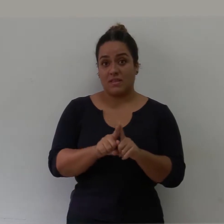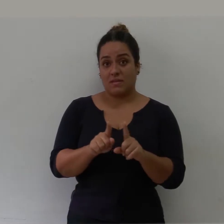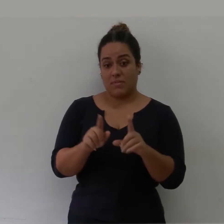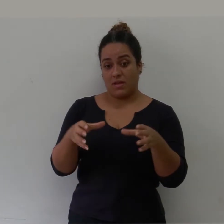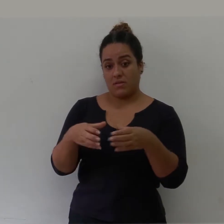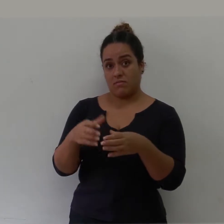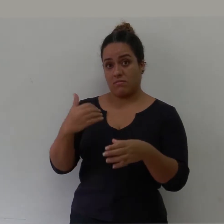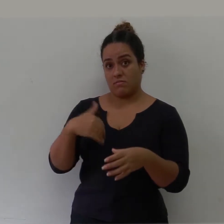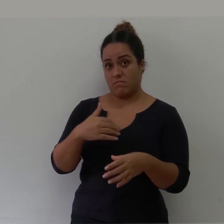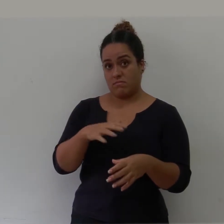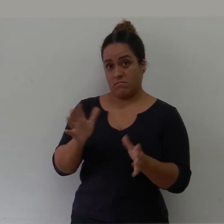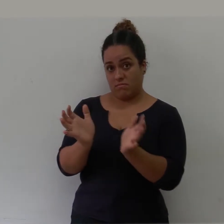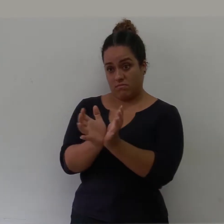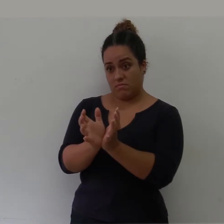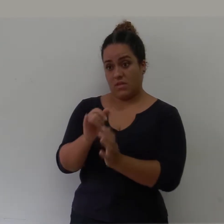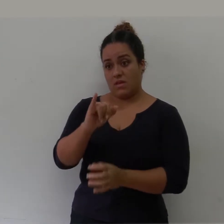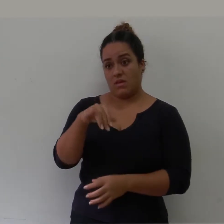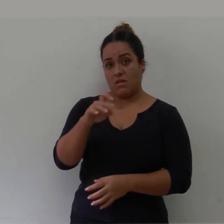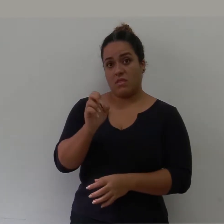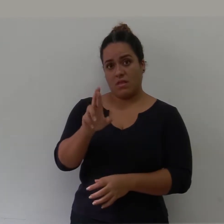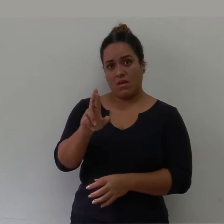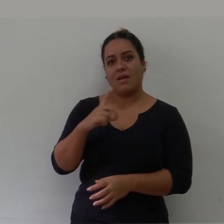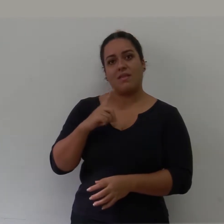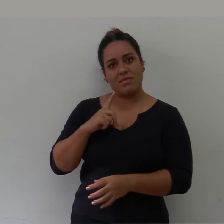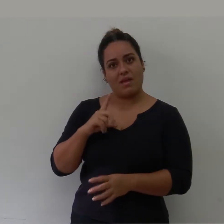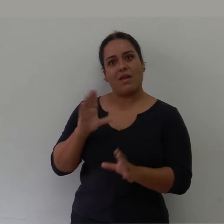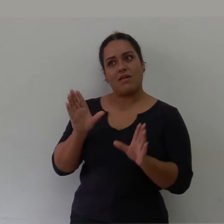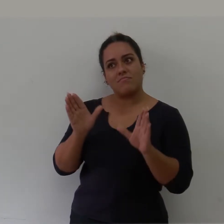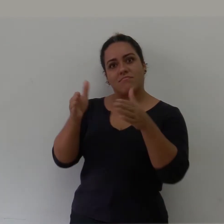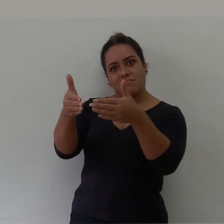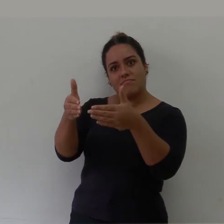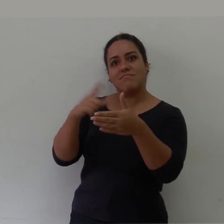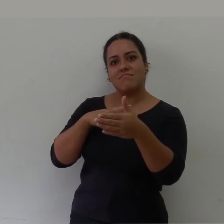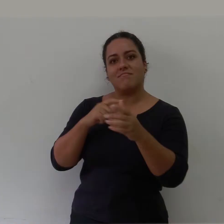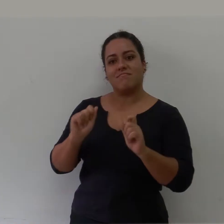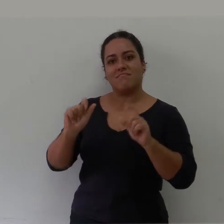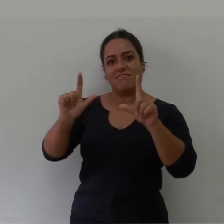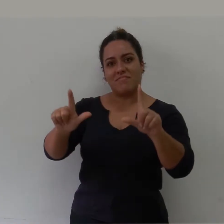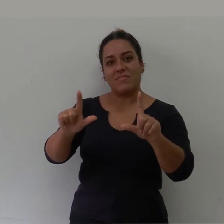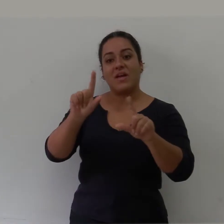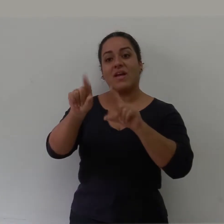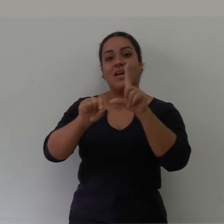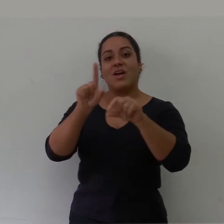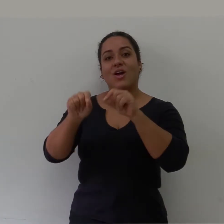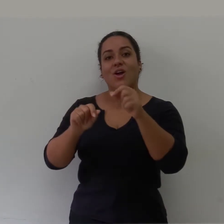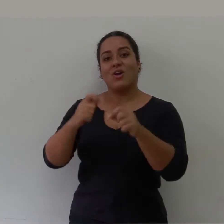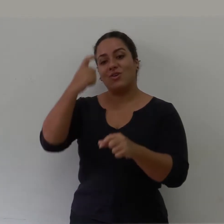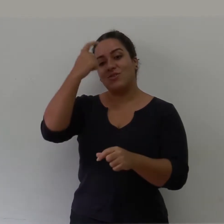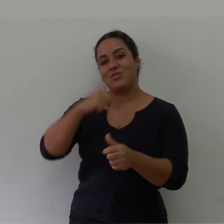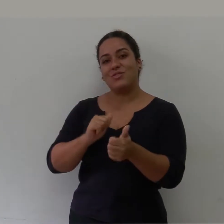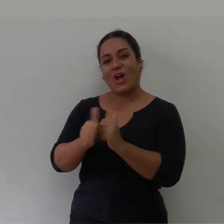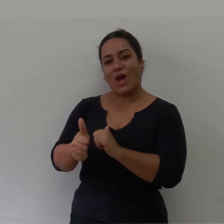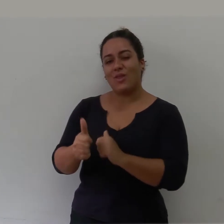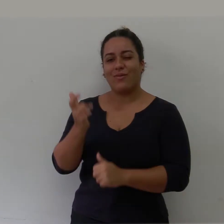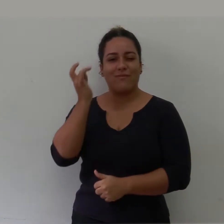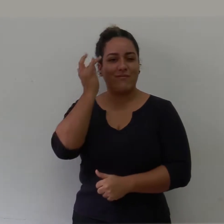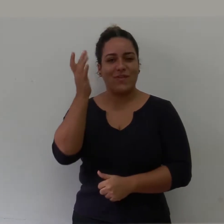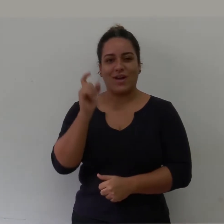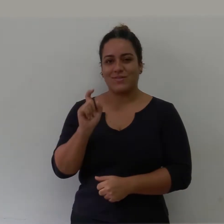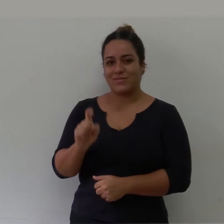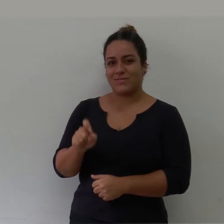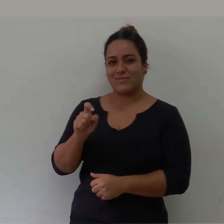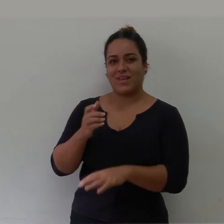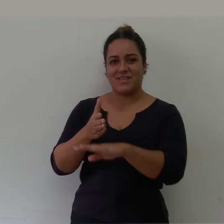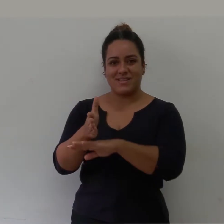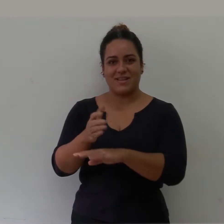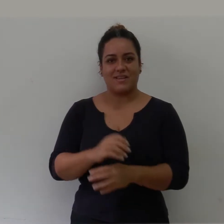por exemplo, tem um espaço reservado na página inicial e a escalação do time está a 2 cliques de